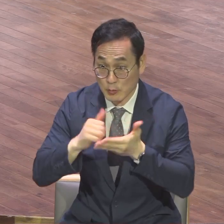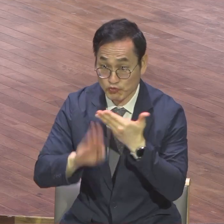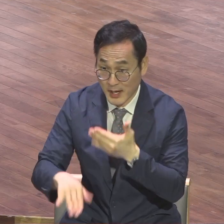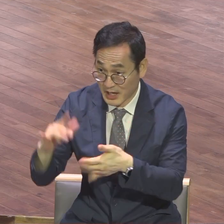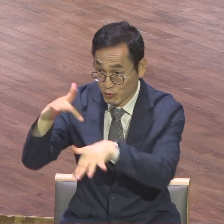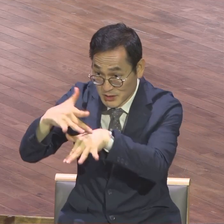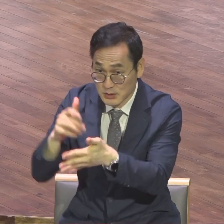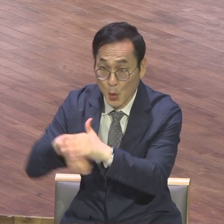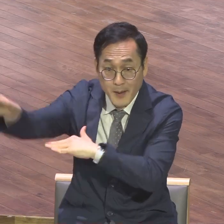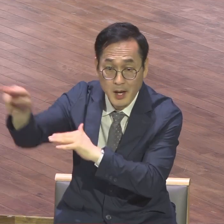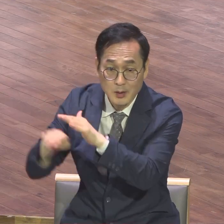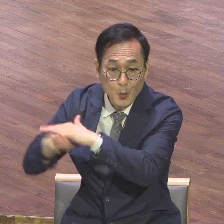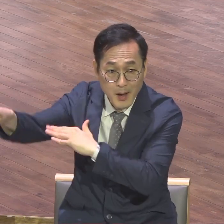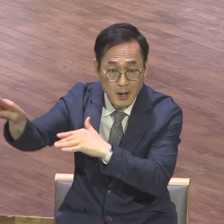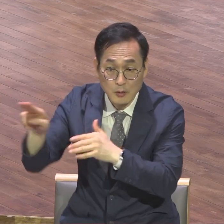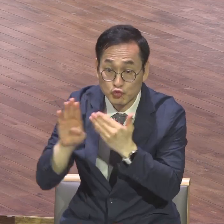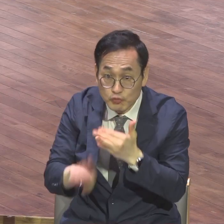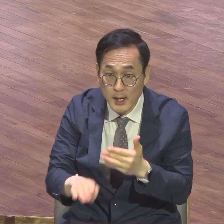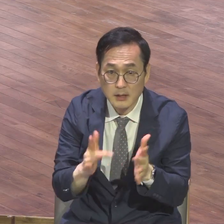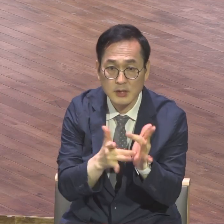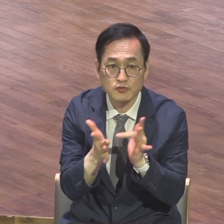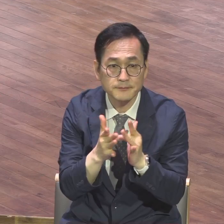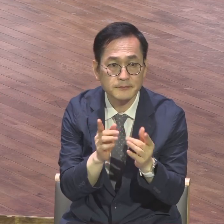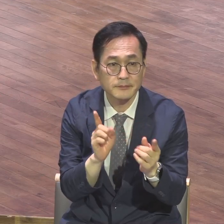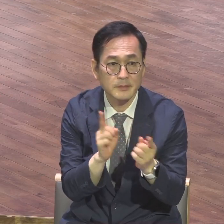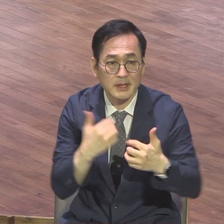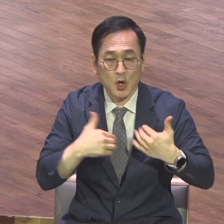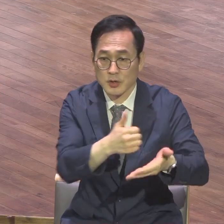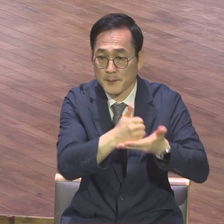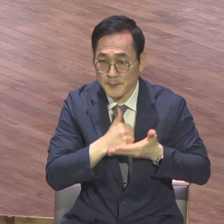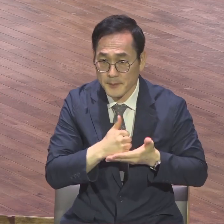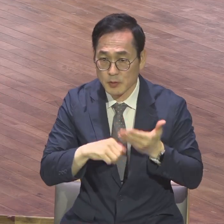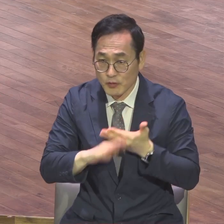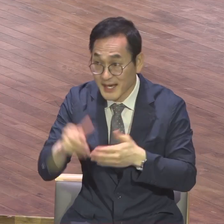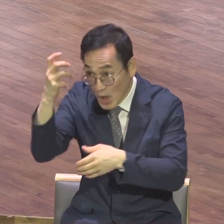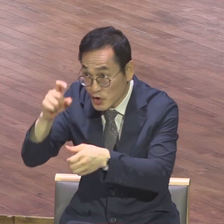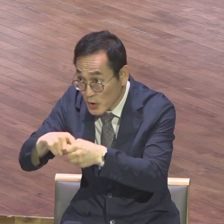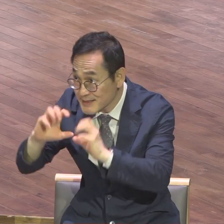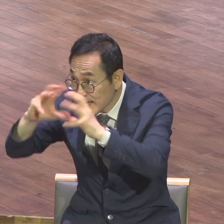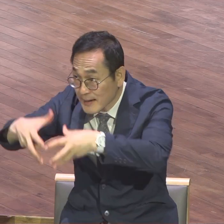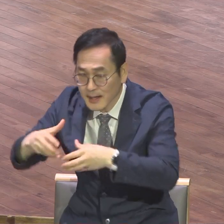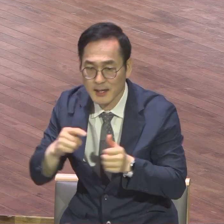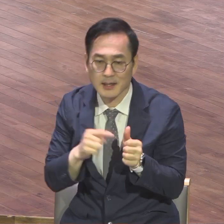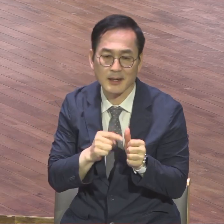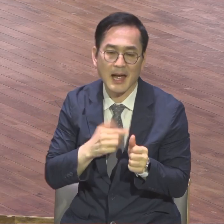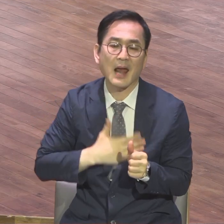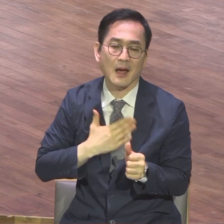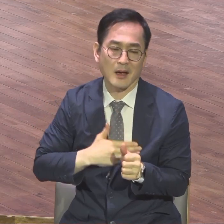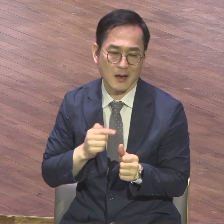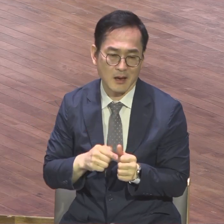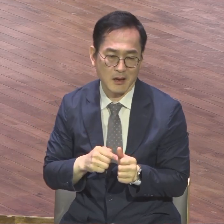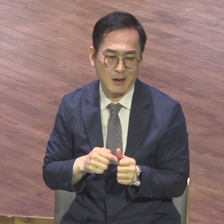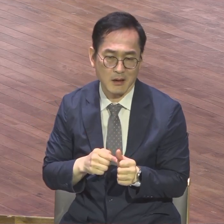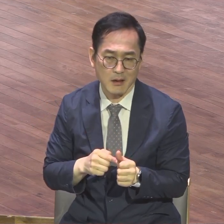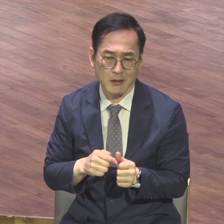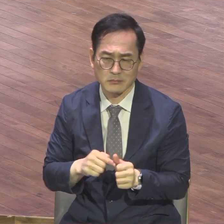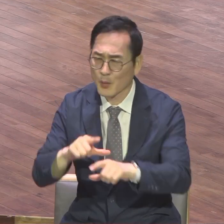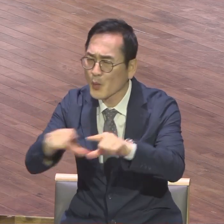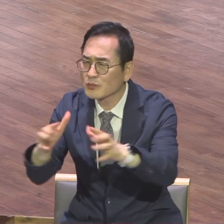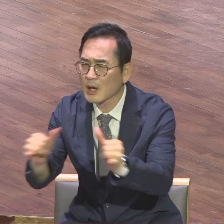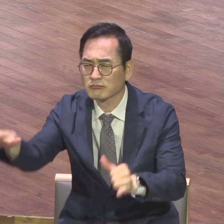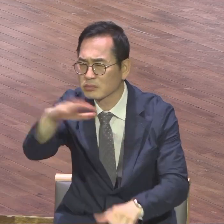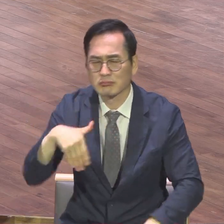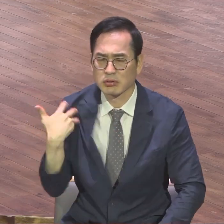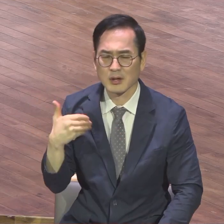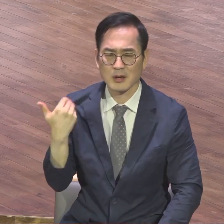영적으로 이렇게 체험을 못해본 사람들은, 귀신의 활동을 못해본 사람들은 영의 세계에 대해 아리까리 하고 잘